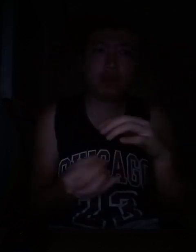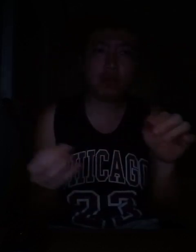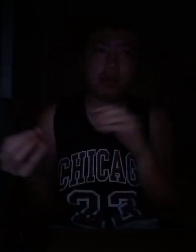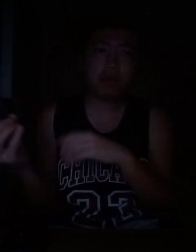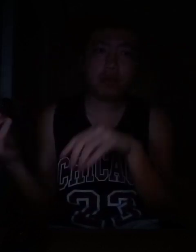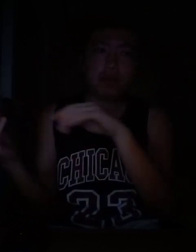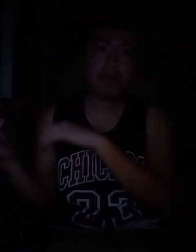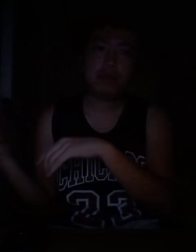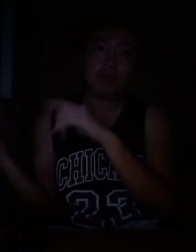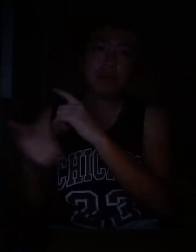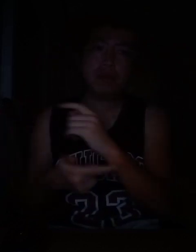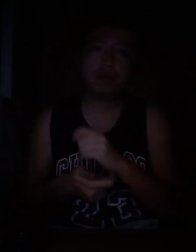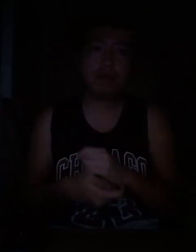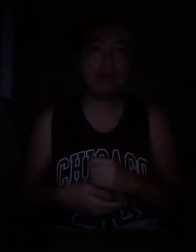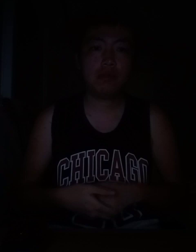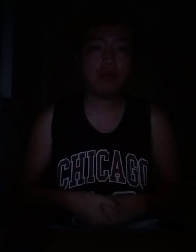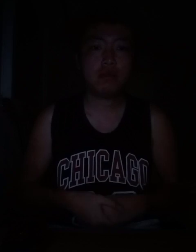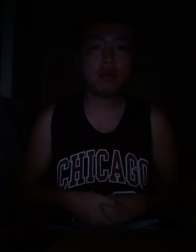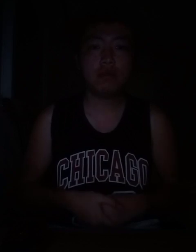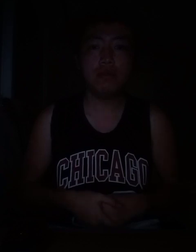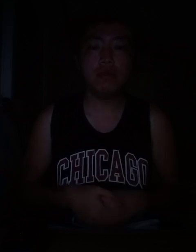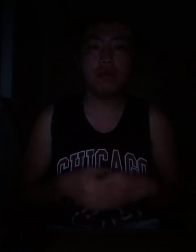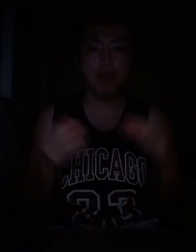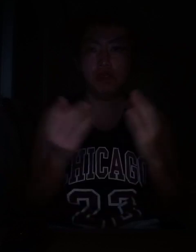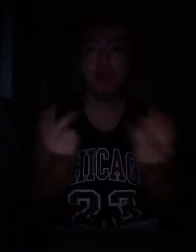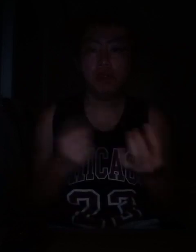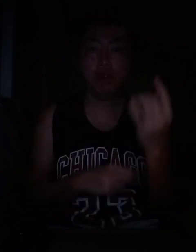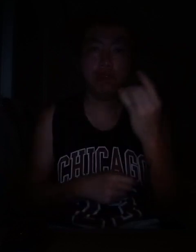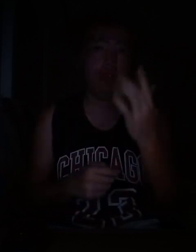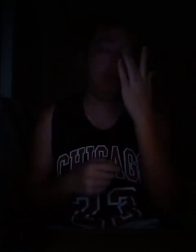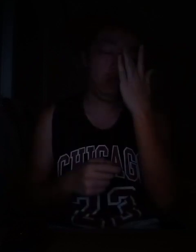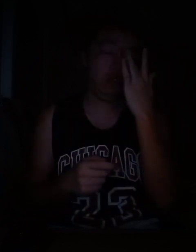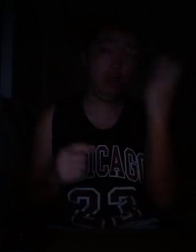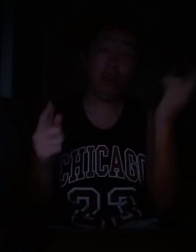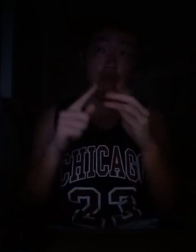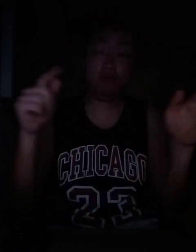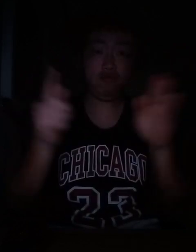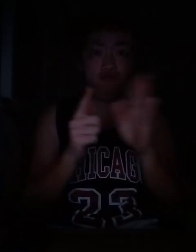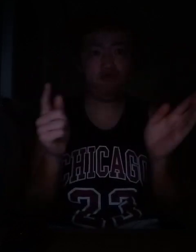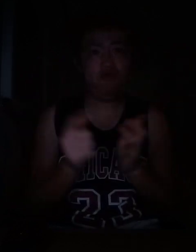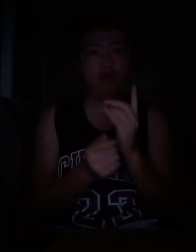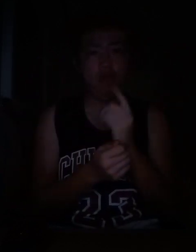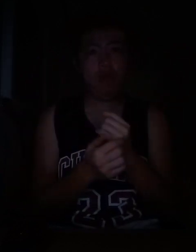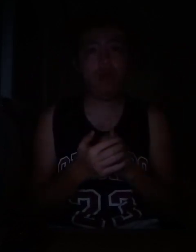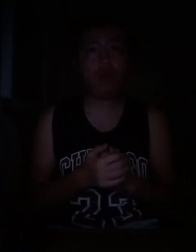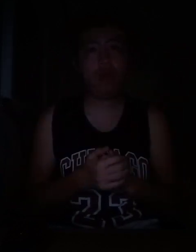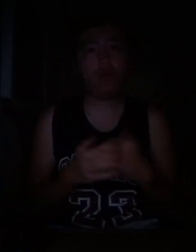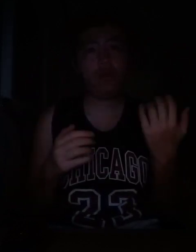보내기도 했습니다. 지난해 제주 지역 택배 추가 배송비는 평균